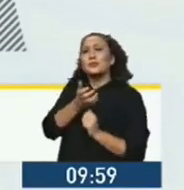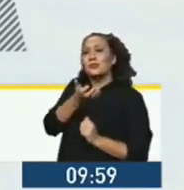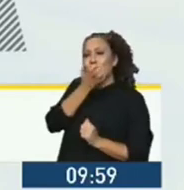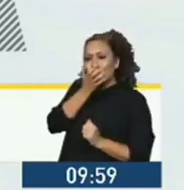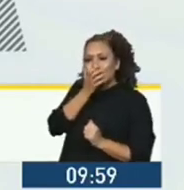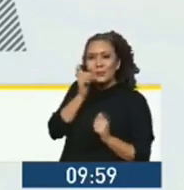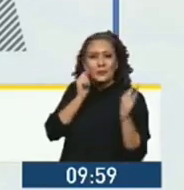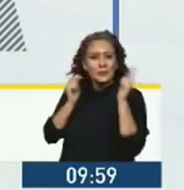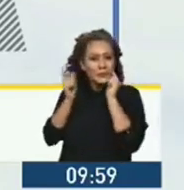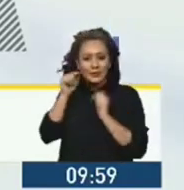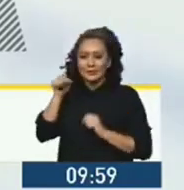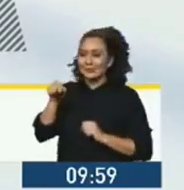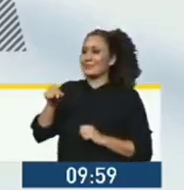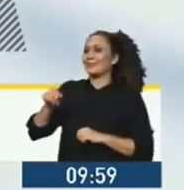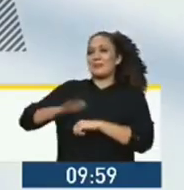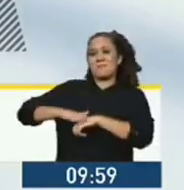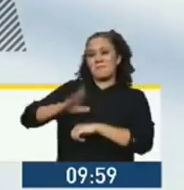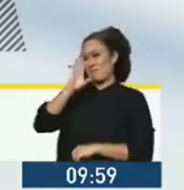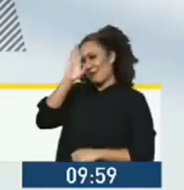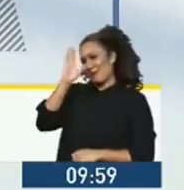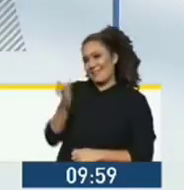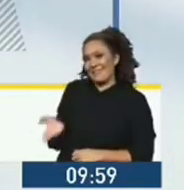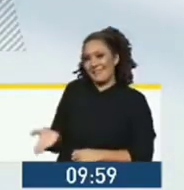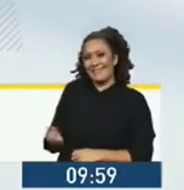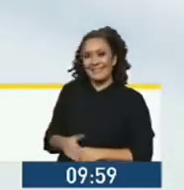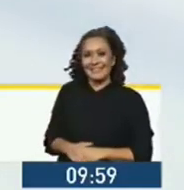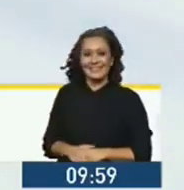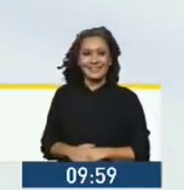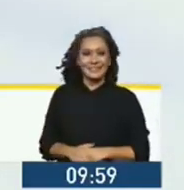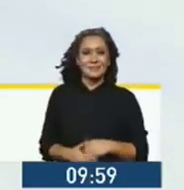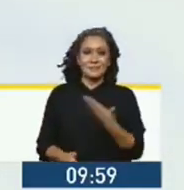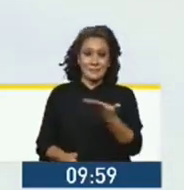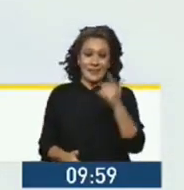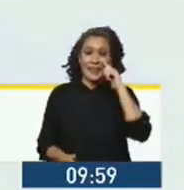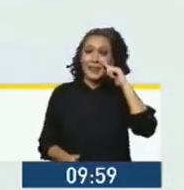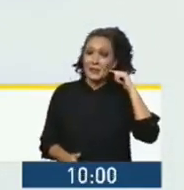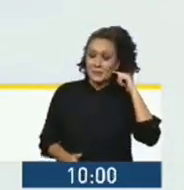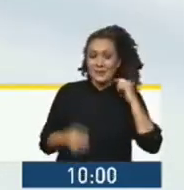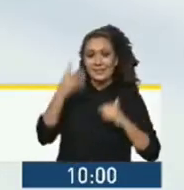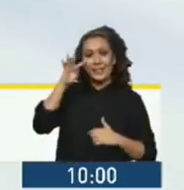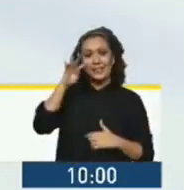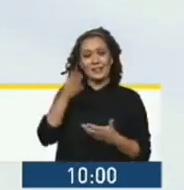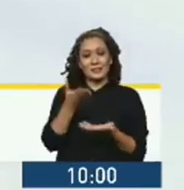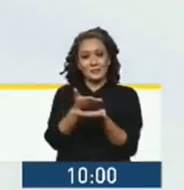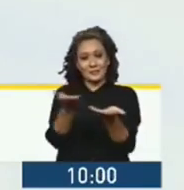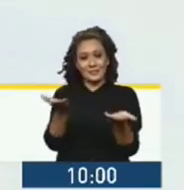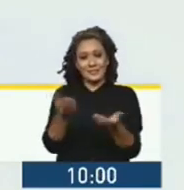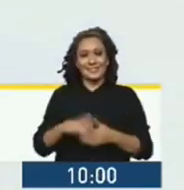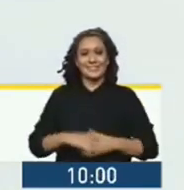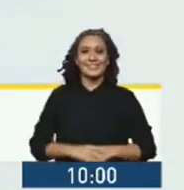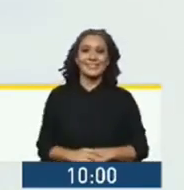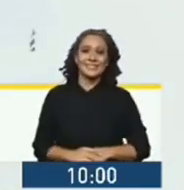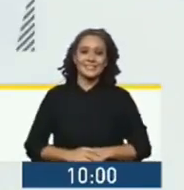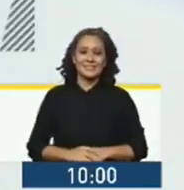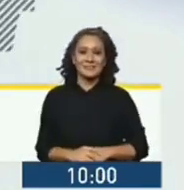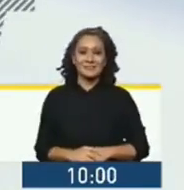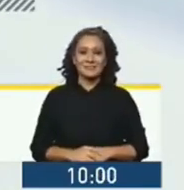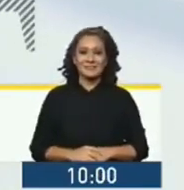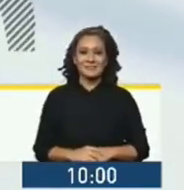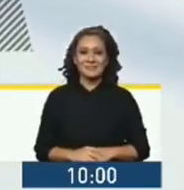os donos do pedaço. Lacombe, Natália, é com vocês.